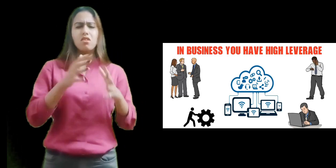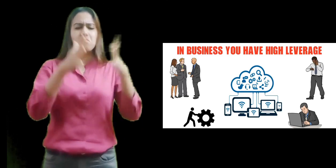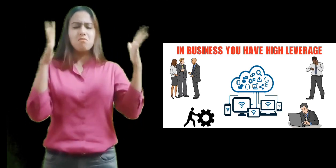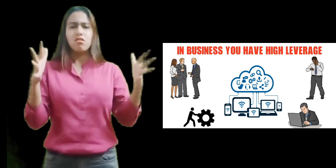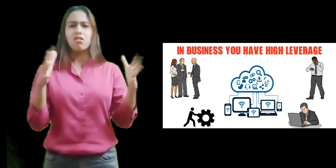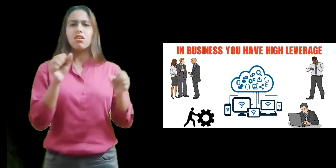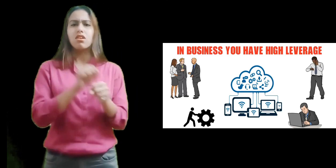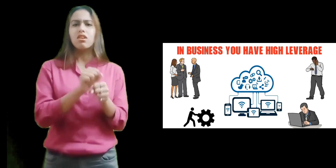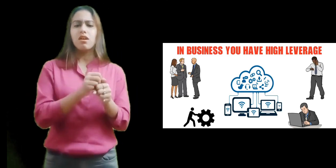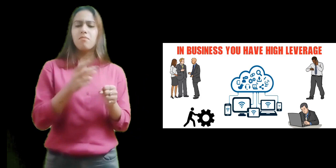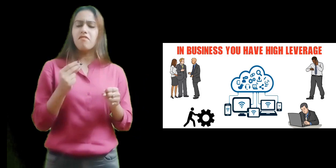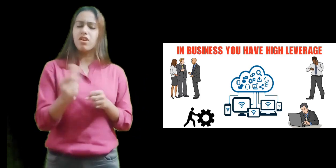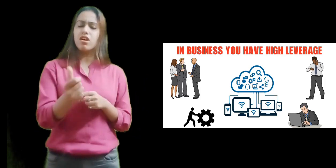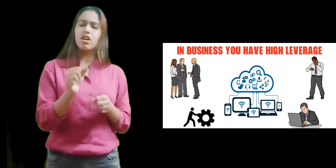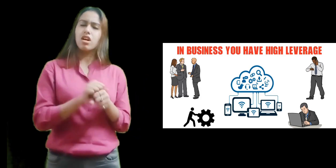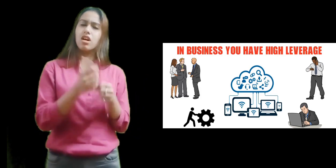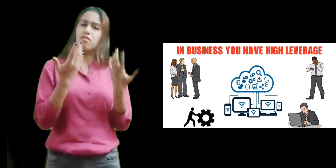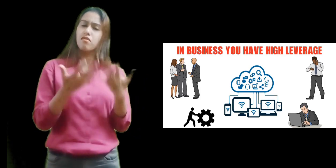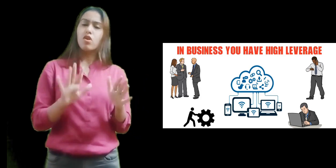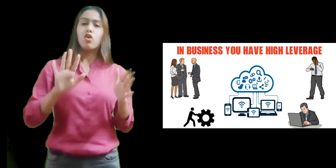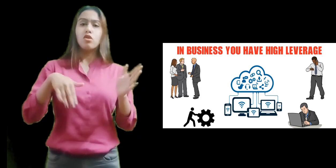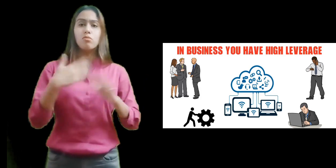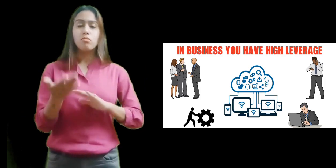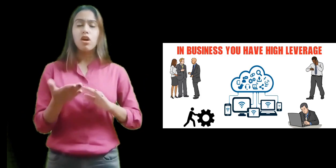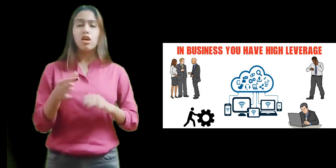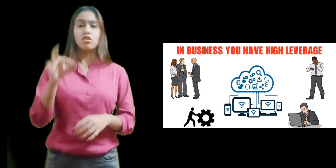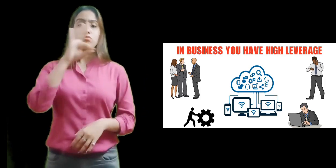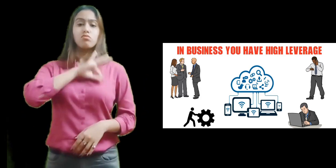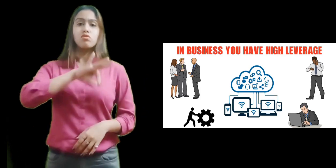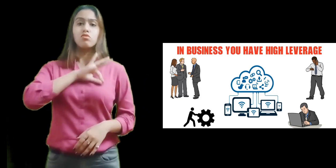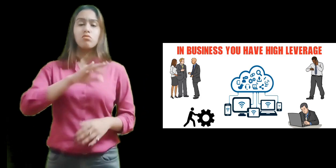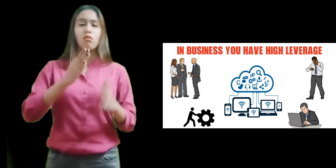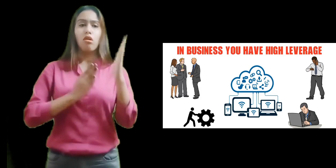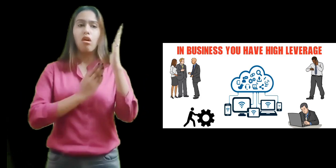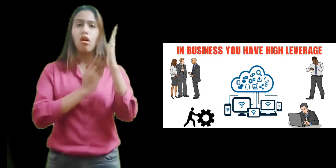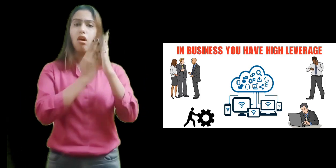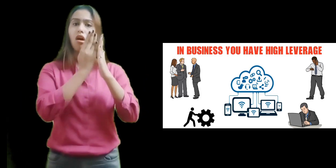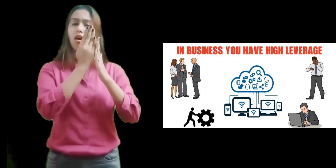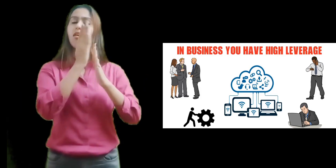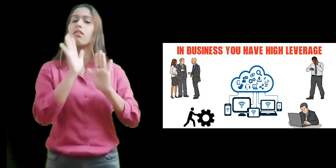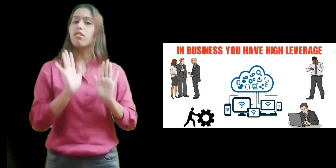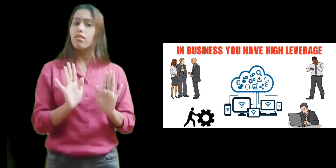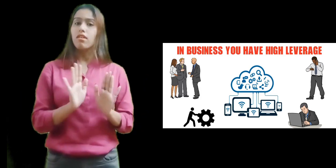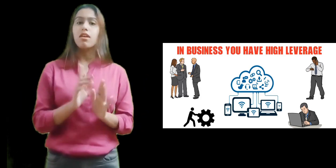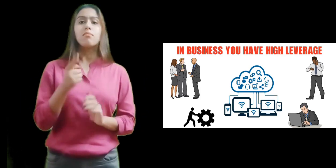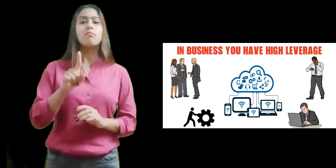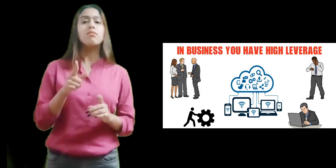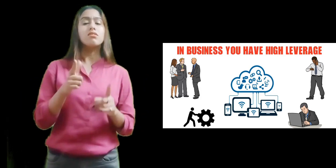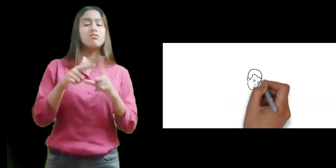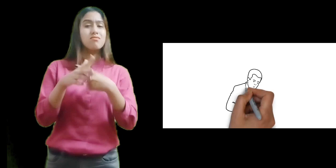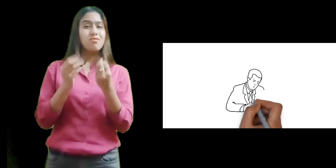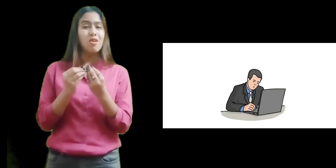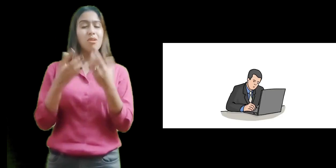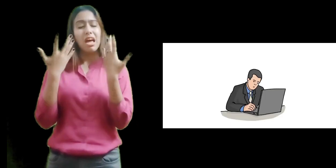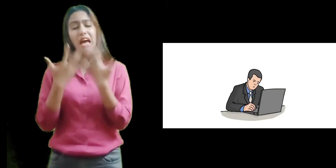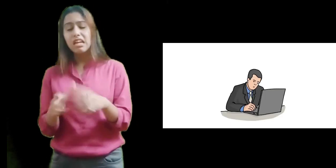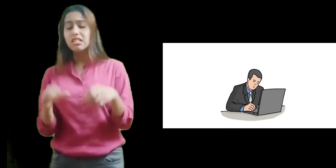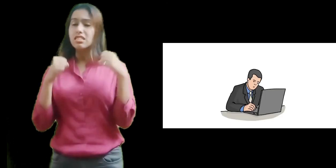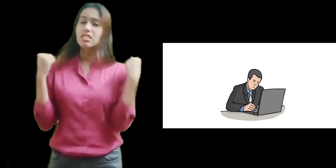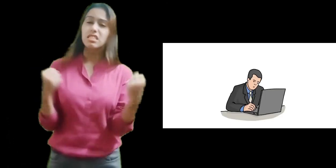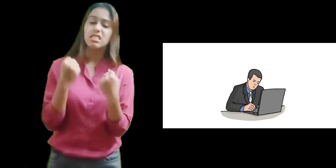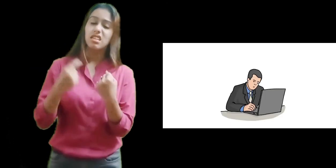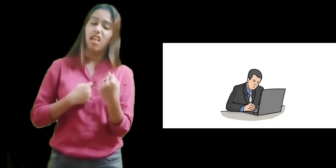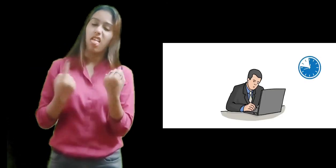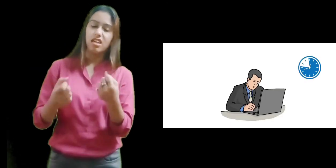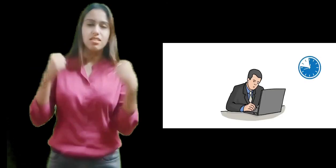वजह से आपको हर महीने, हर हफ्ते, इवन हर दिन इनकम में ग्रोथ दिख सकती है। जबकि जॉब में आप कितना भी एफर्ट लगा लो, क्योंकि आप अकेले इंसान हो और